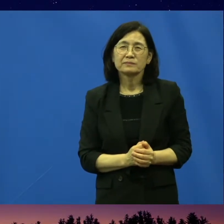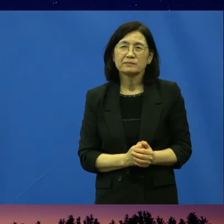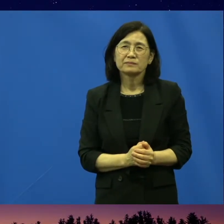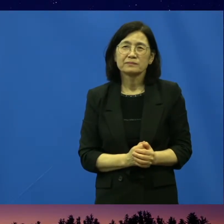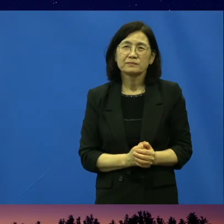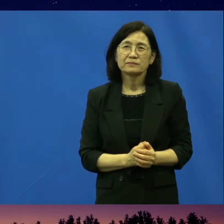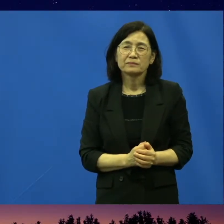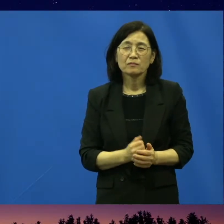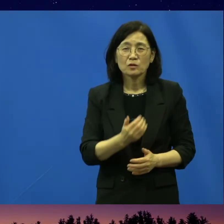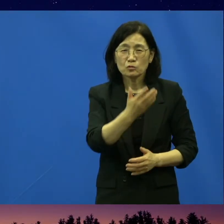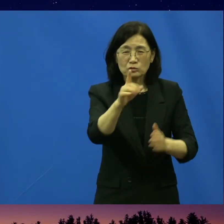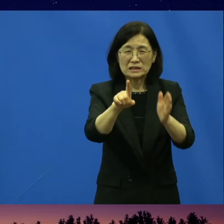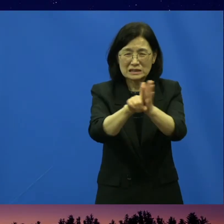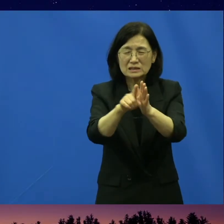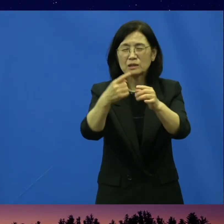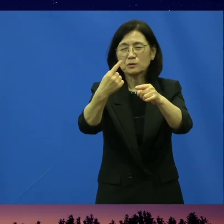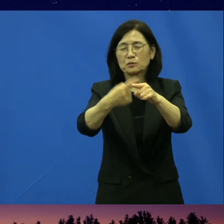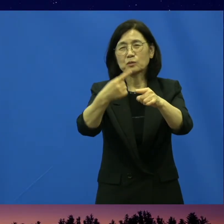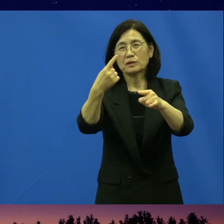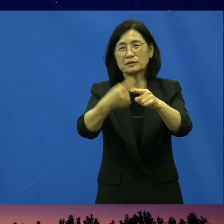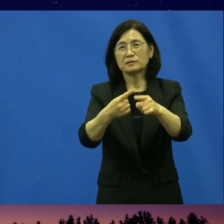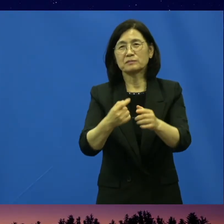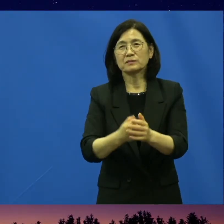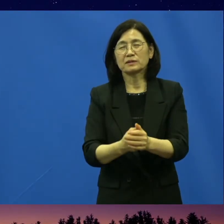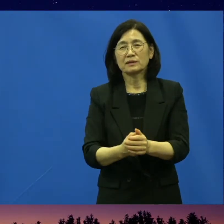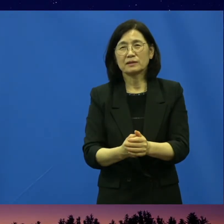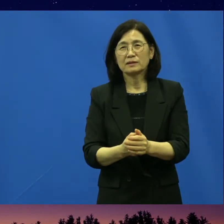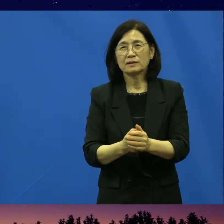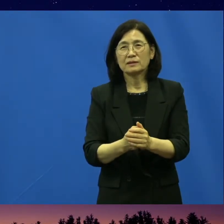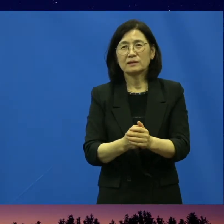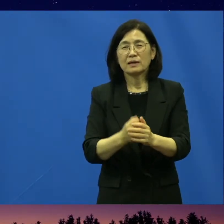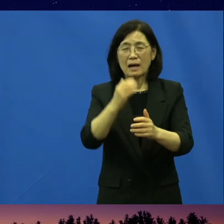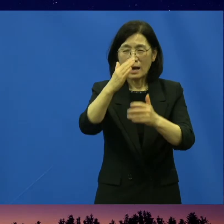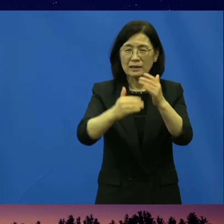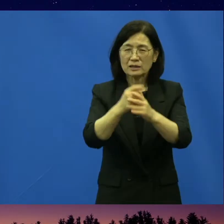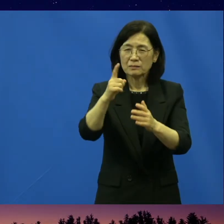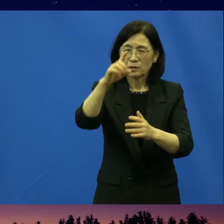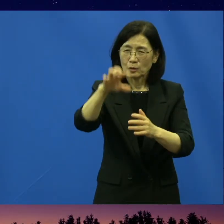여러분, 우리의 신앙에도 마찬가지. 가장 중요한 것은 하나님이 어디에 계시는지.